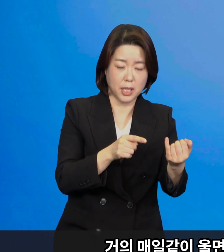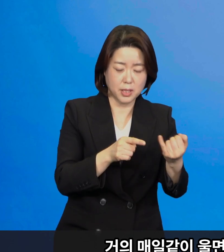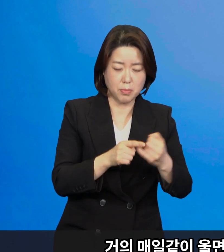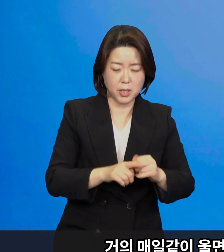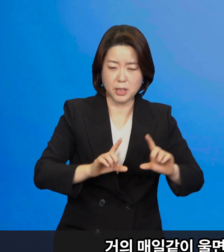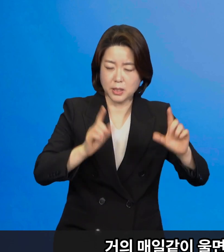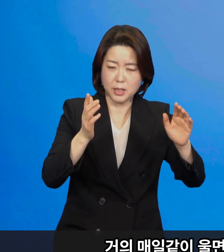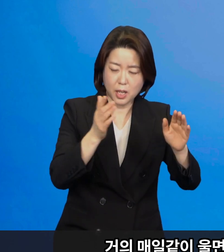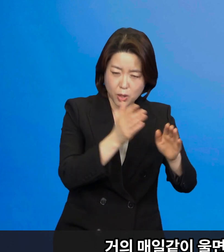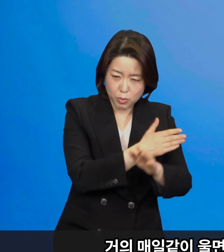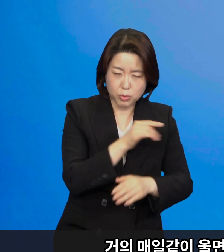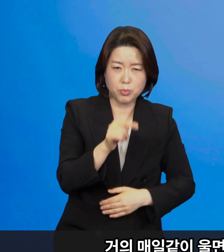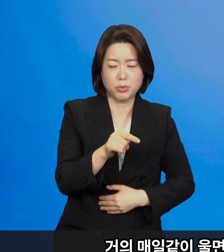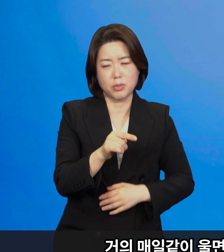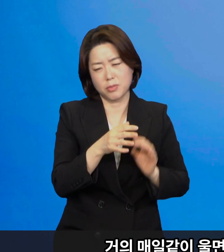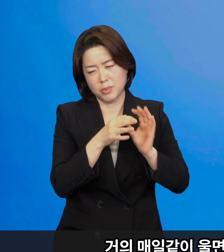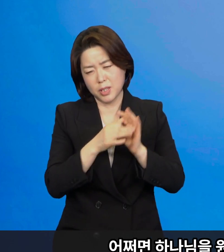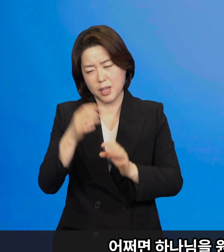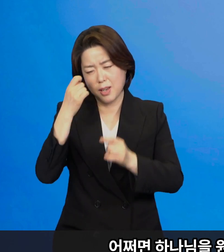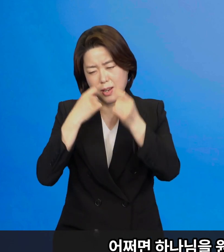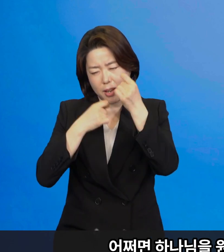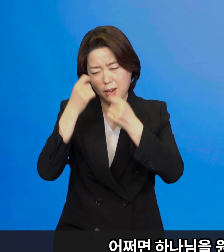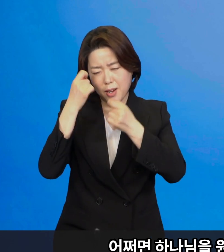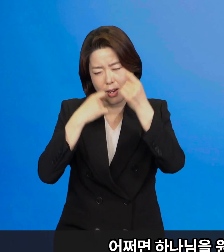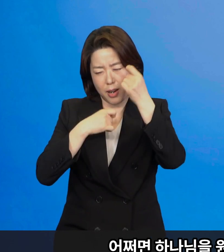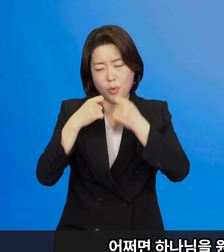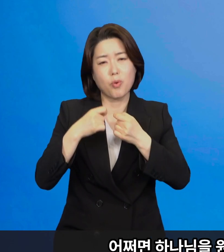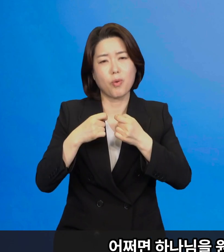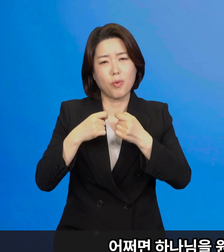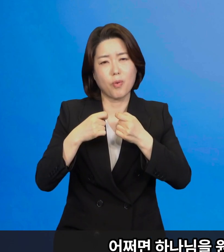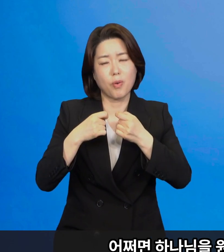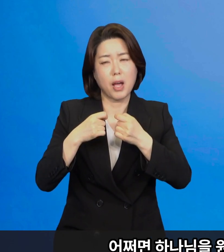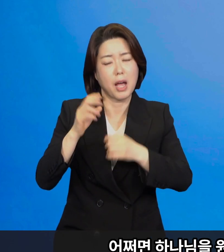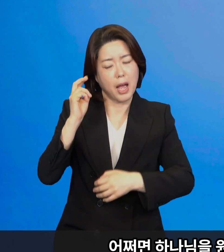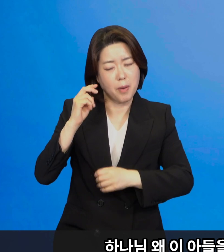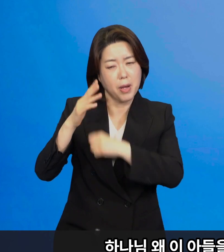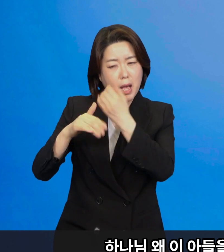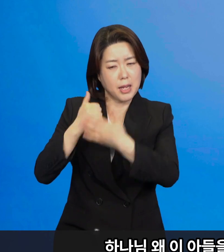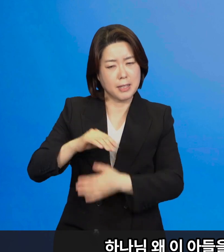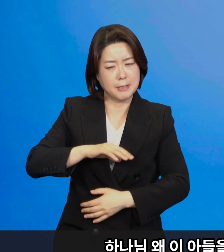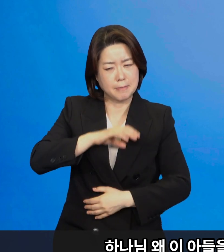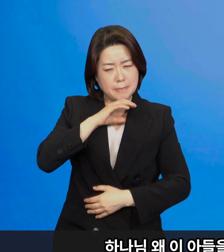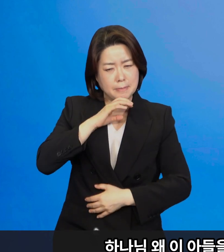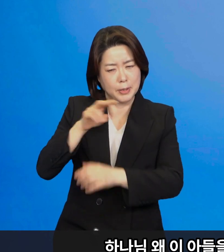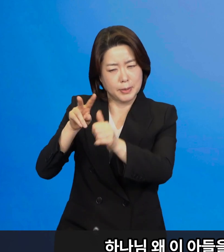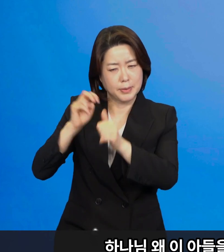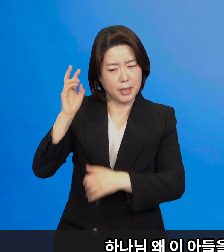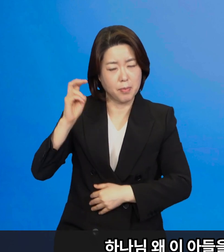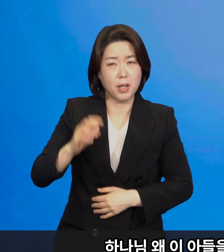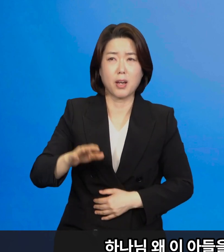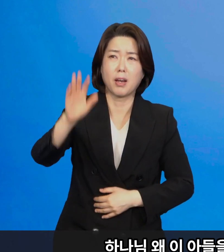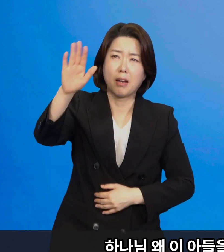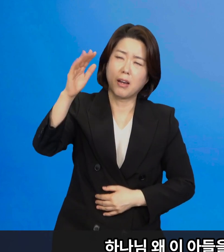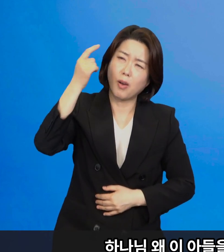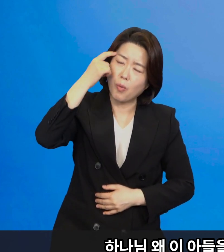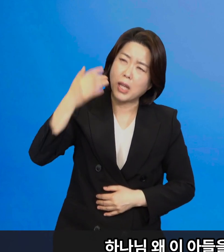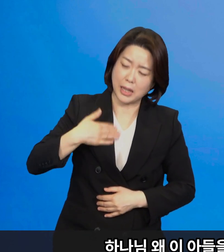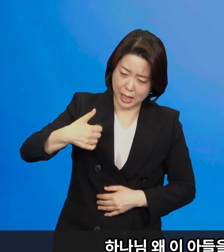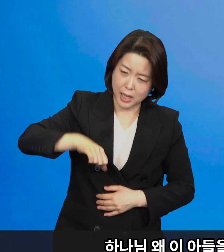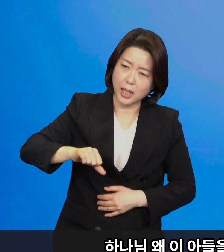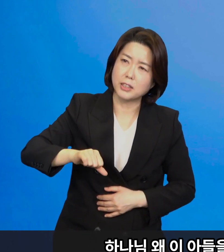매일같이 울면서 하루하루를 보낸 거예요. 어쩌면 하나님을 원망했을지도 모릅니다. 하나님, 왜 이 아들을 지켜주지